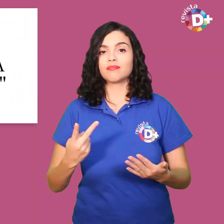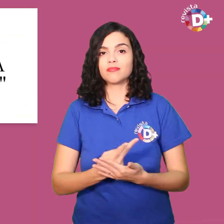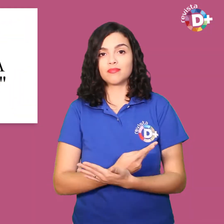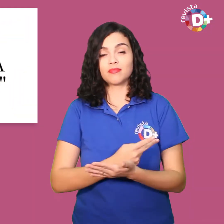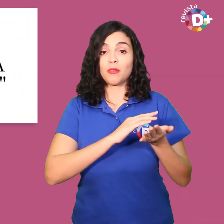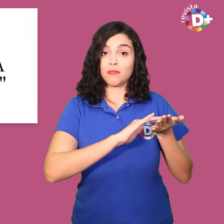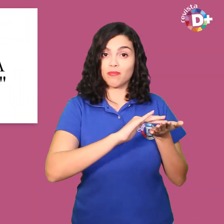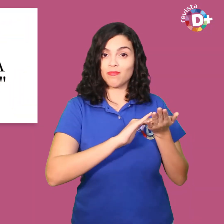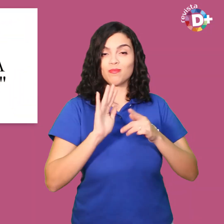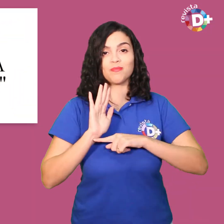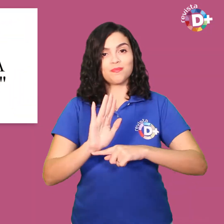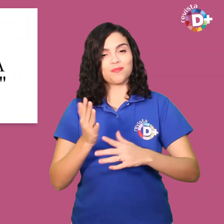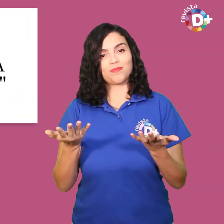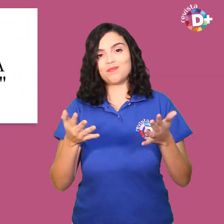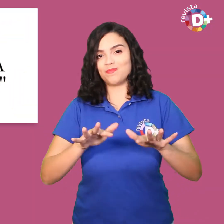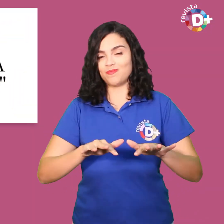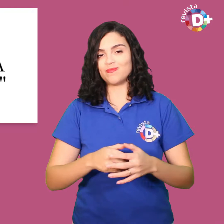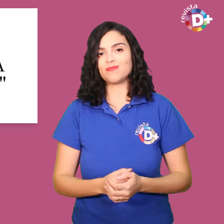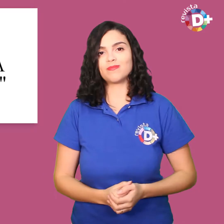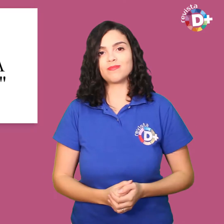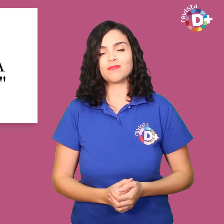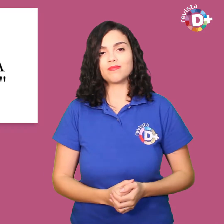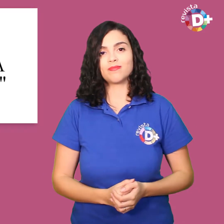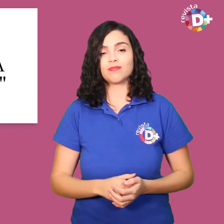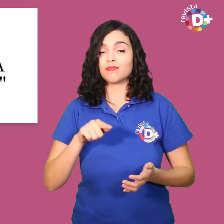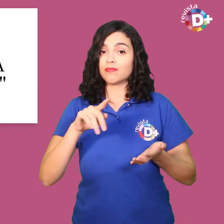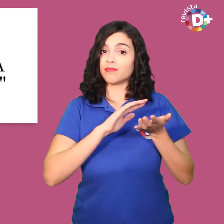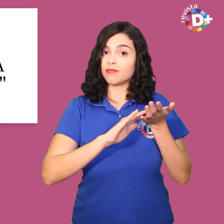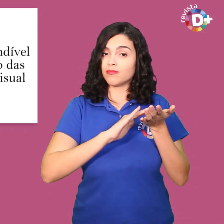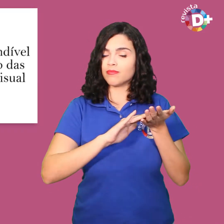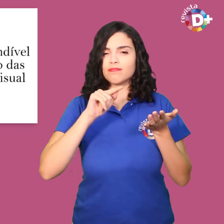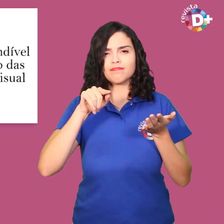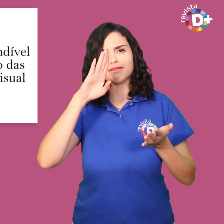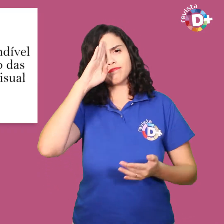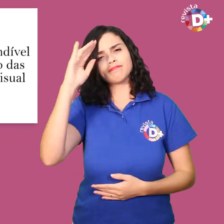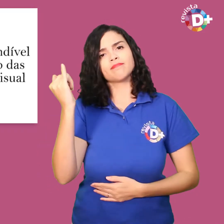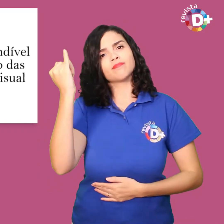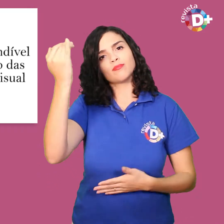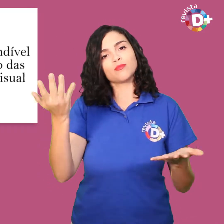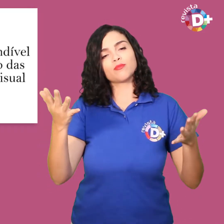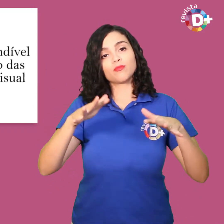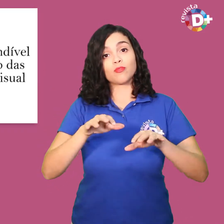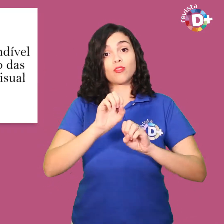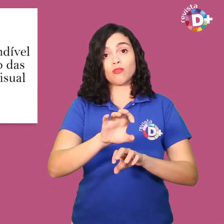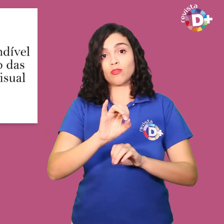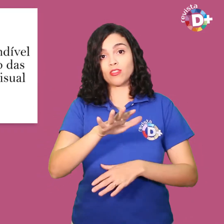Acontece. Ferramenta de inclusão. Sistema Braille é imprescindível para a inclusão e educação das pessoas